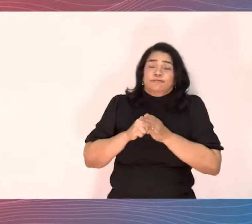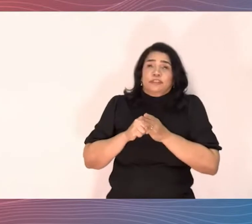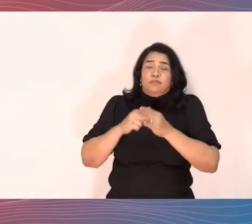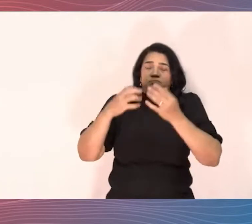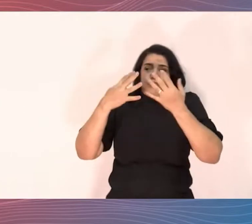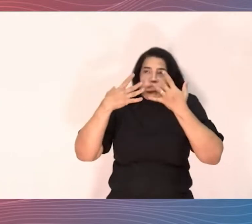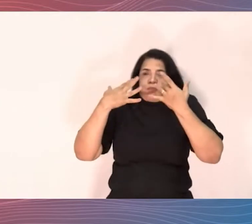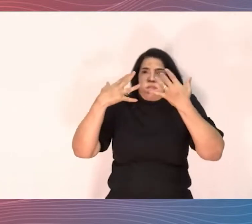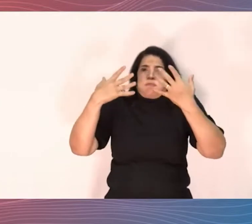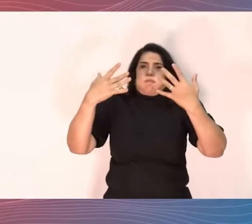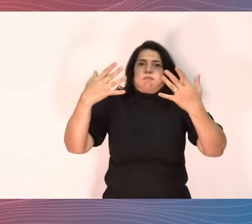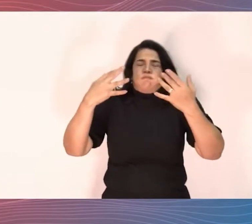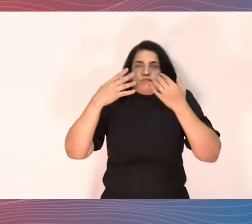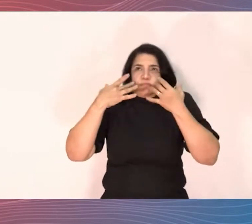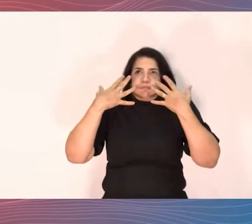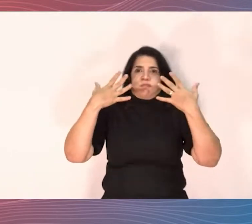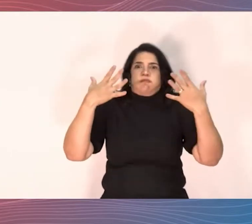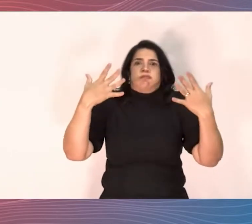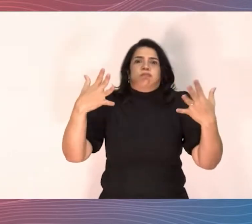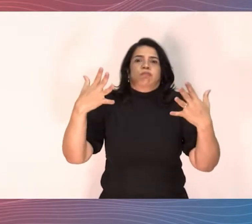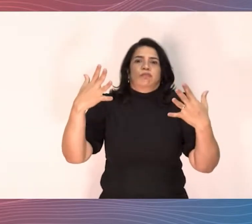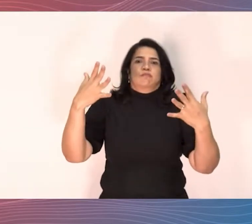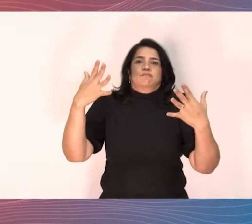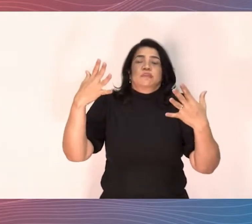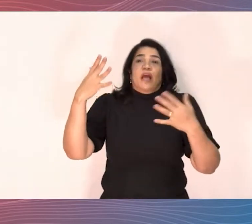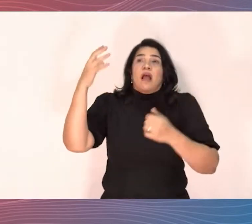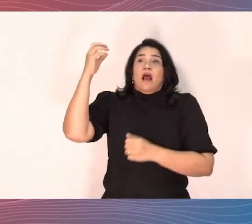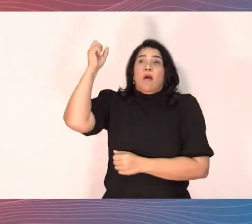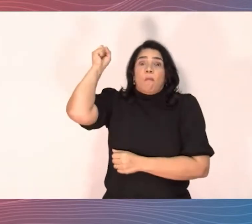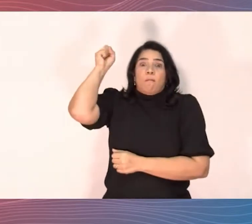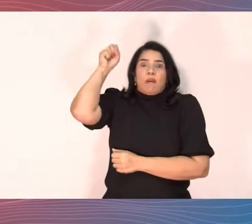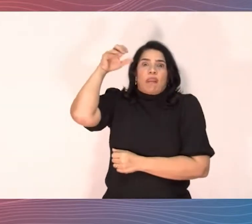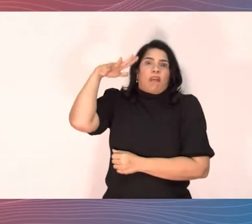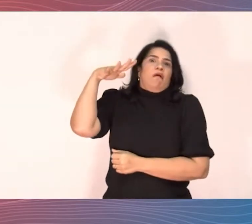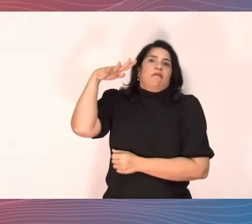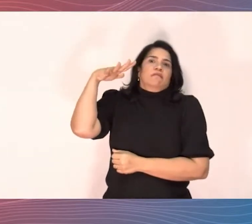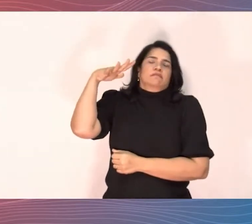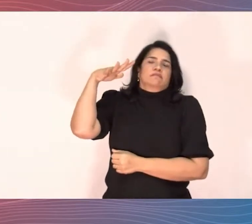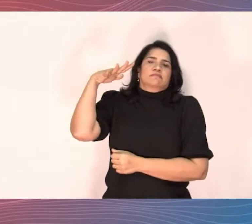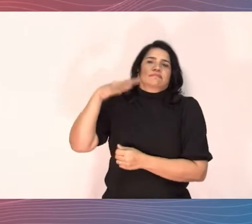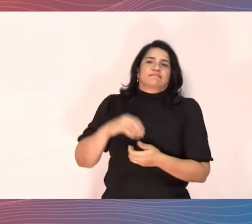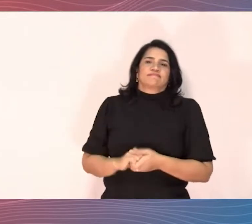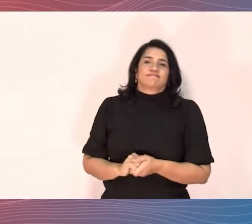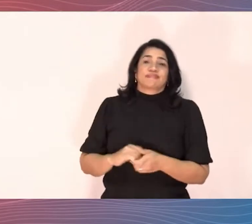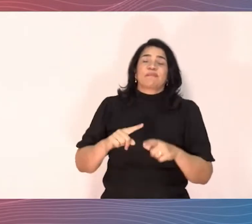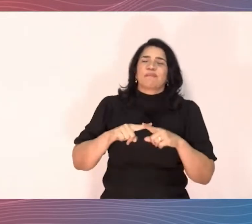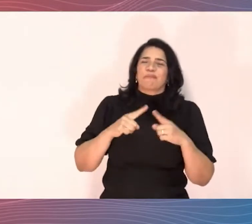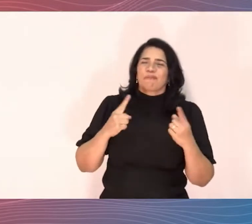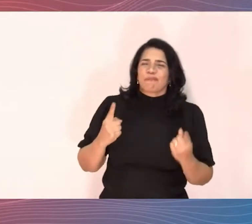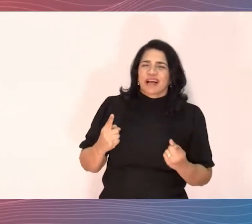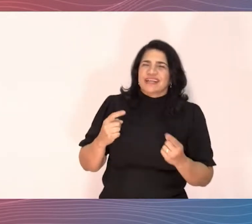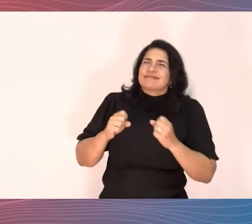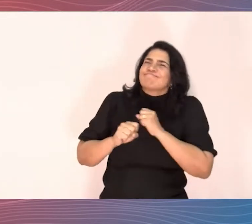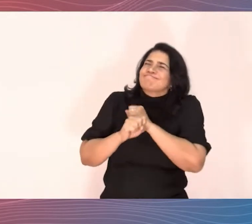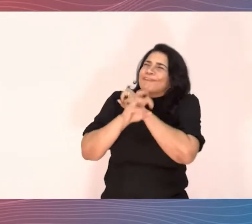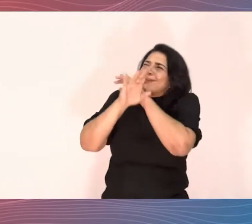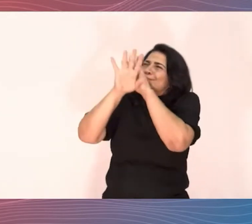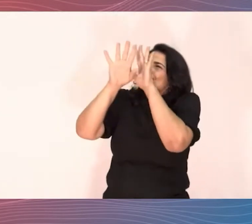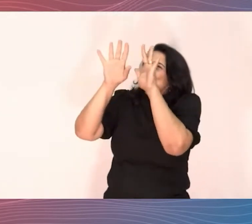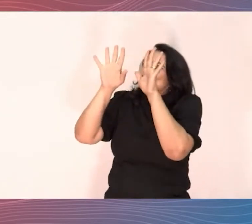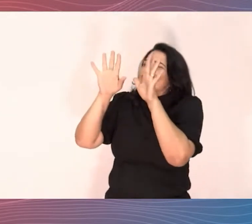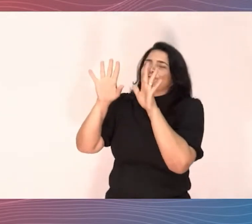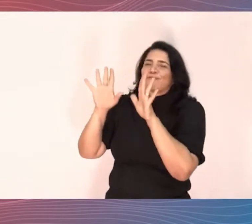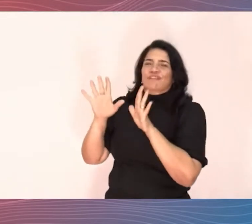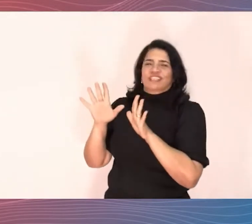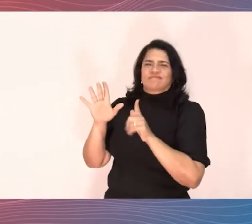glória é o próprio Pai. A glória tem força que trabalha e nos leva para essa